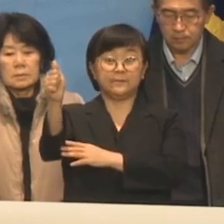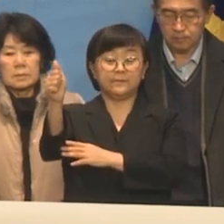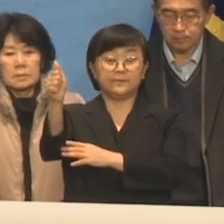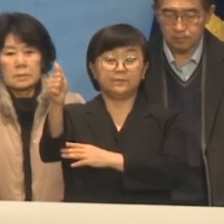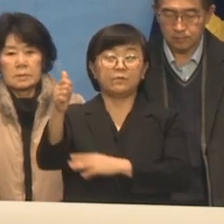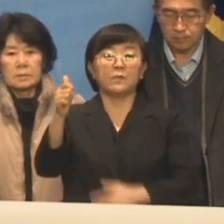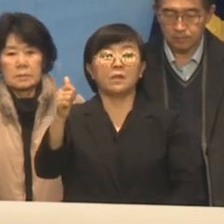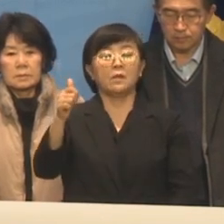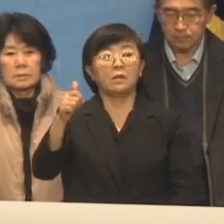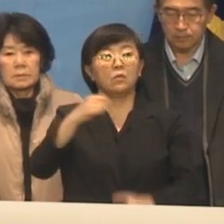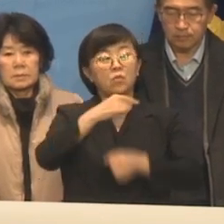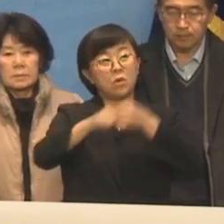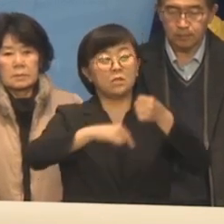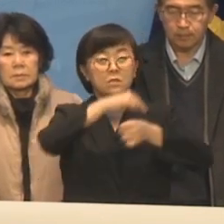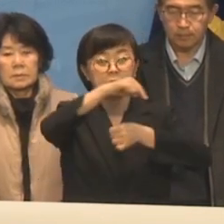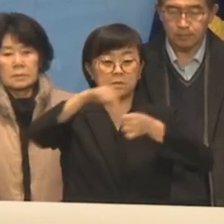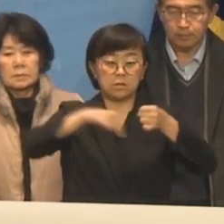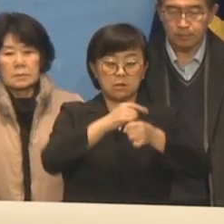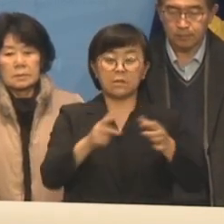원전